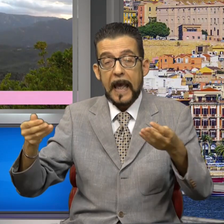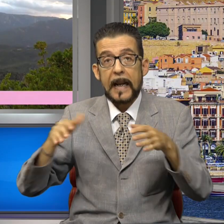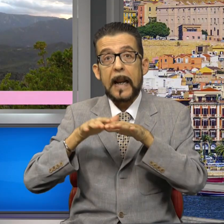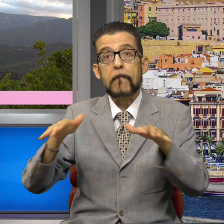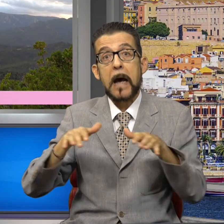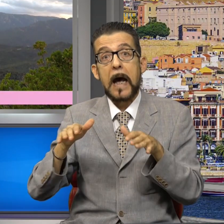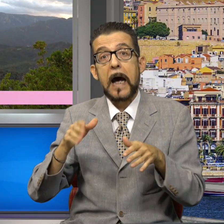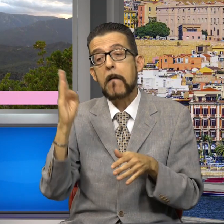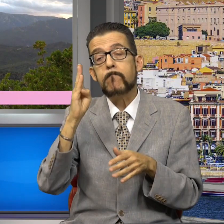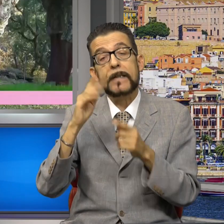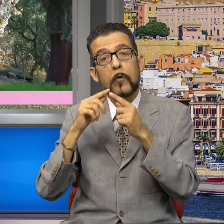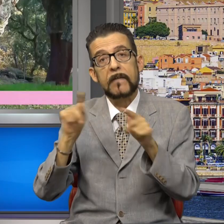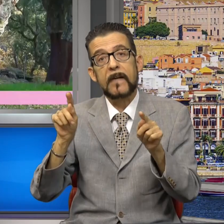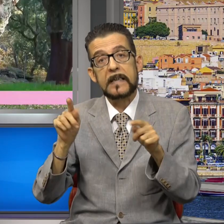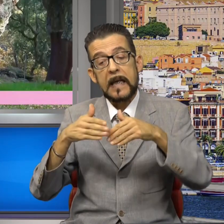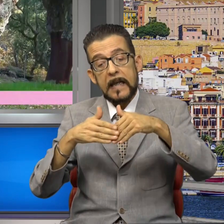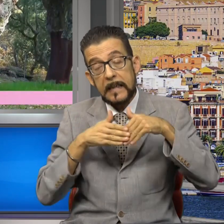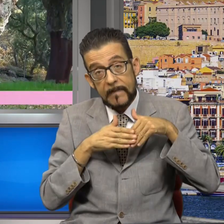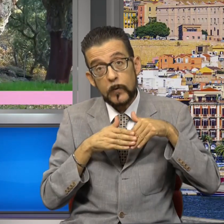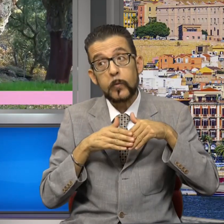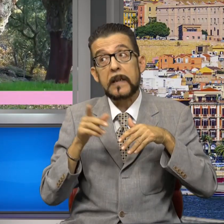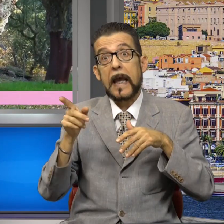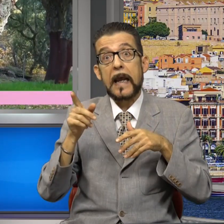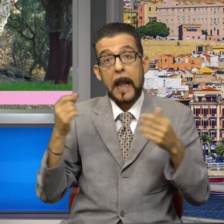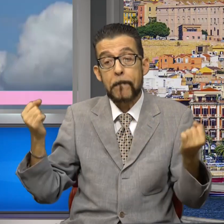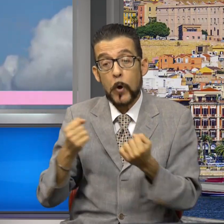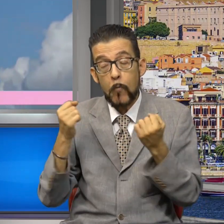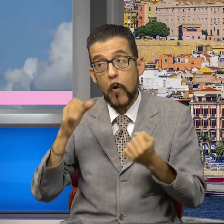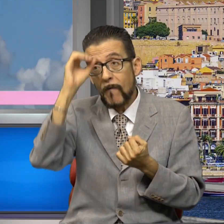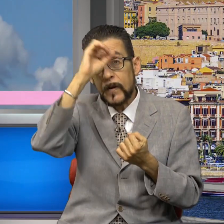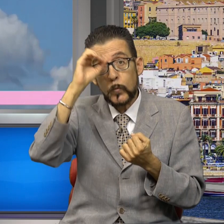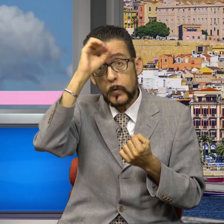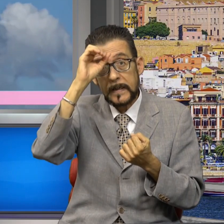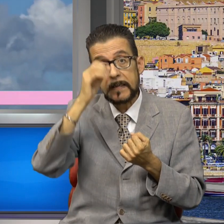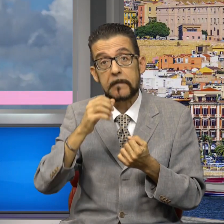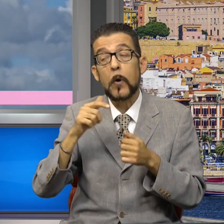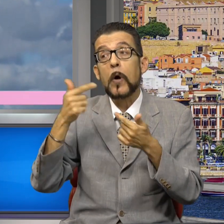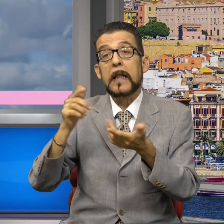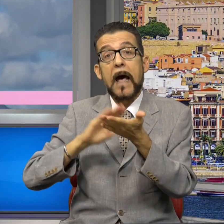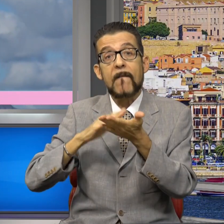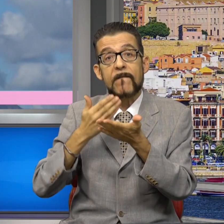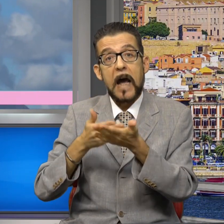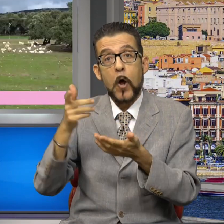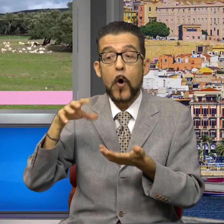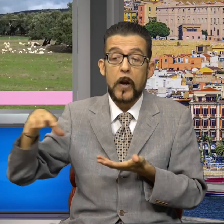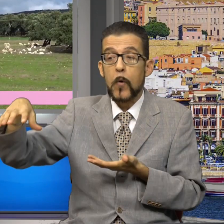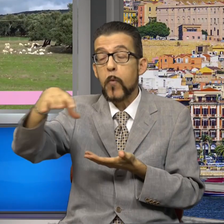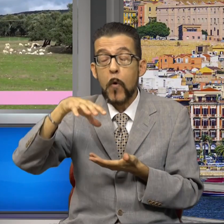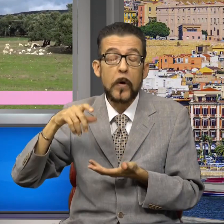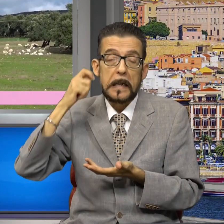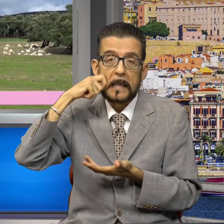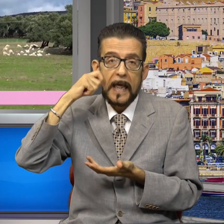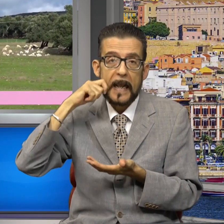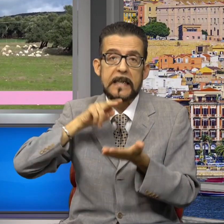La loro tutela infatti favorisce e promuove anche il turismo sostenibile, oltre a valorizzare i luoghi di interesse nazionale e